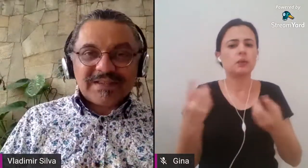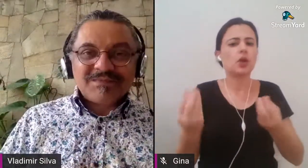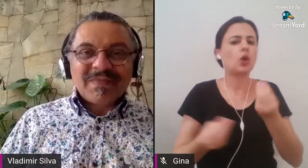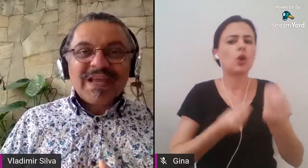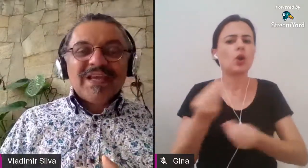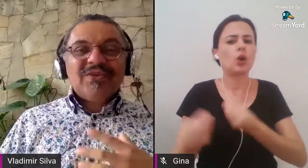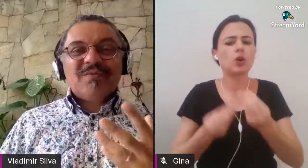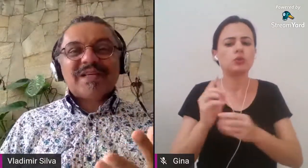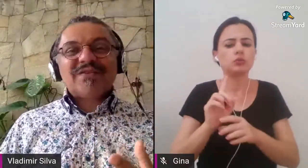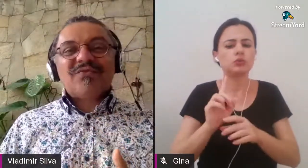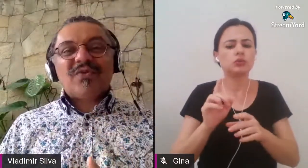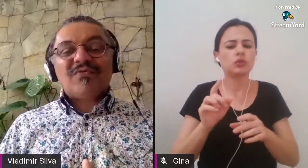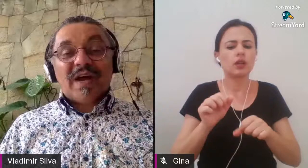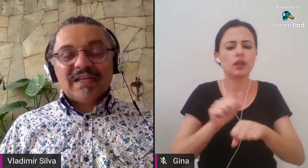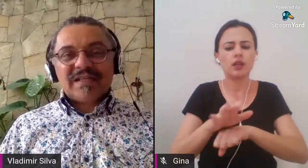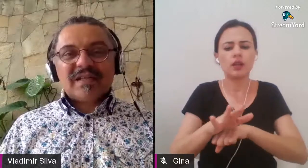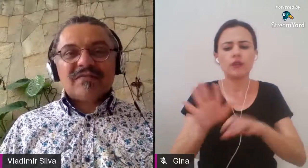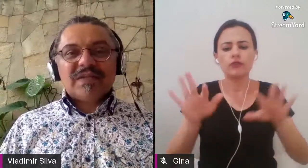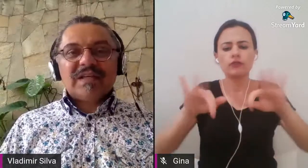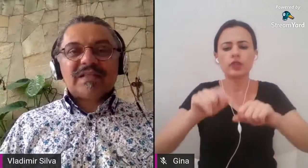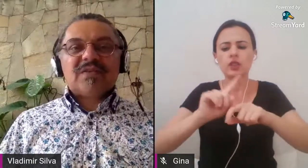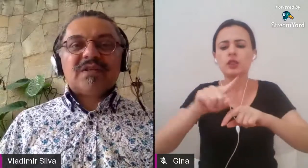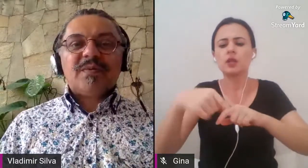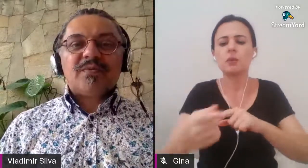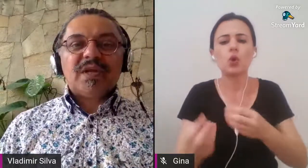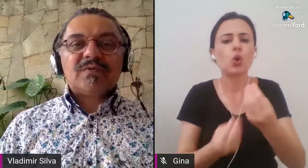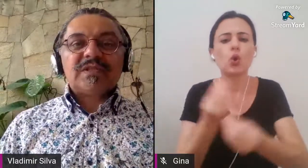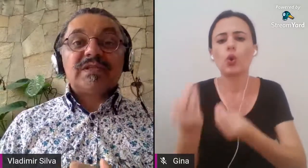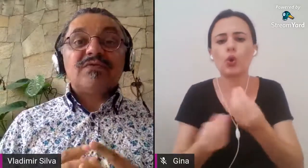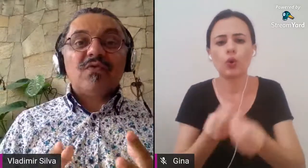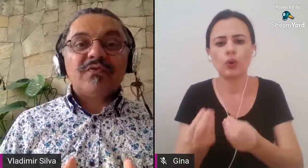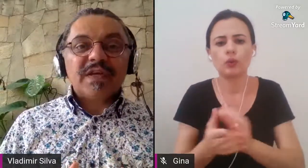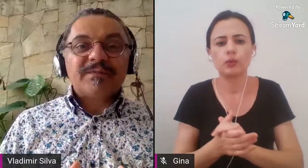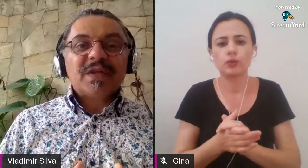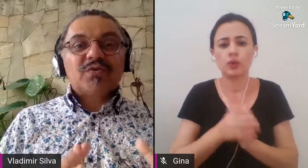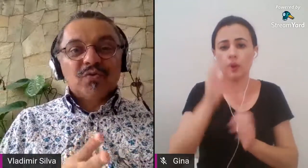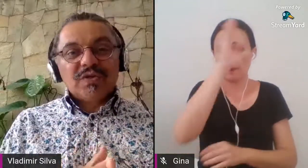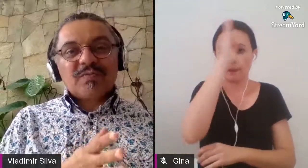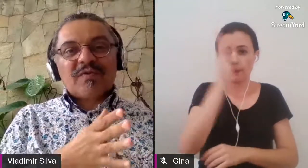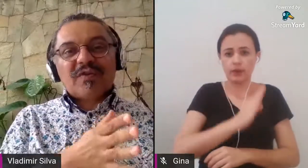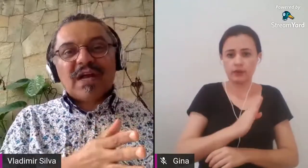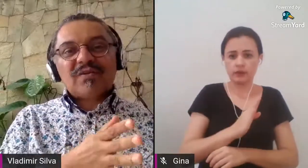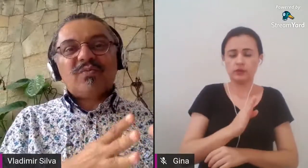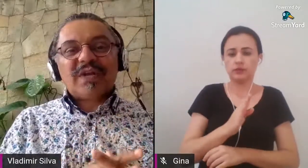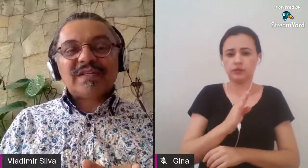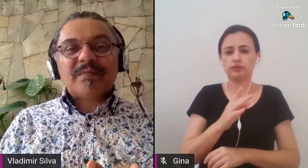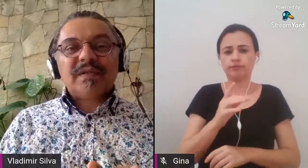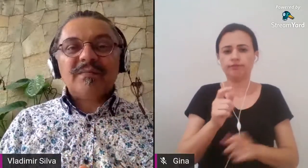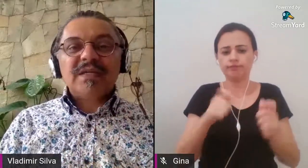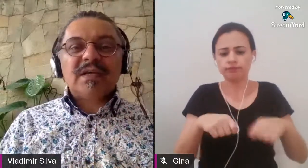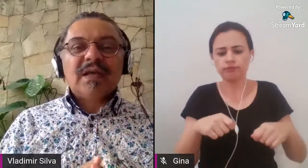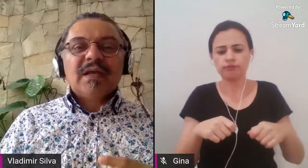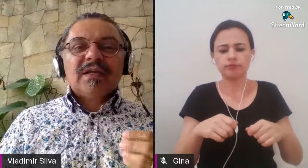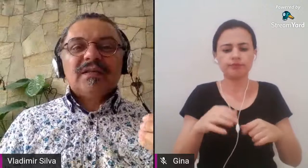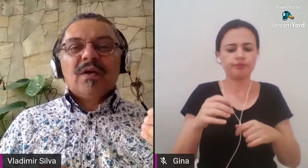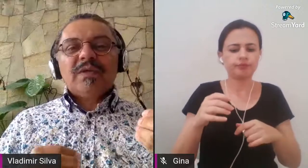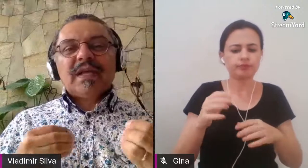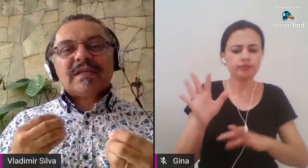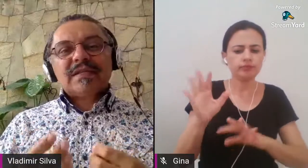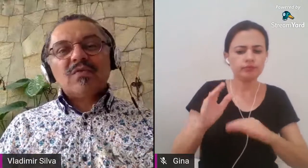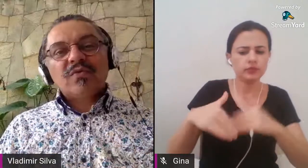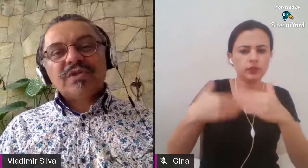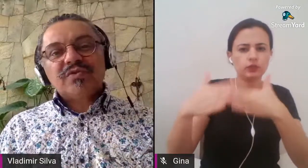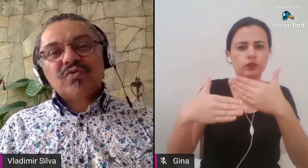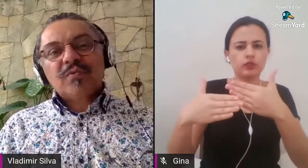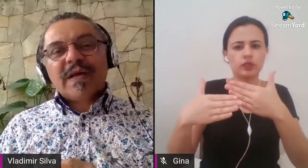mais para frente. E no Brasil foram várias as atividades que nós também pudemos desenvolver, tudo isso provocado por essa pandemia.